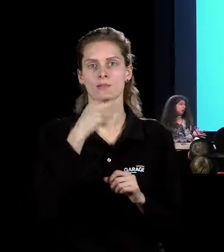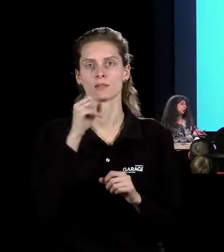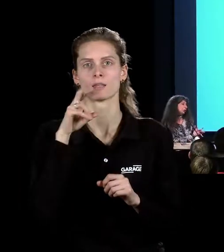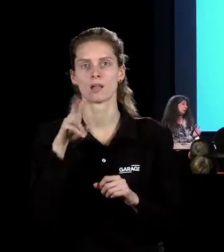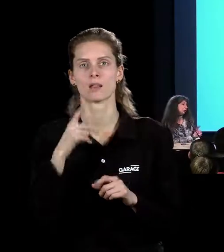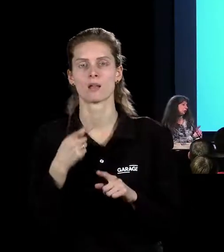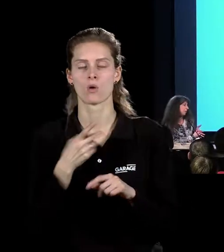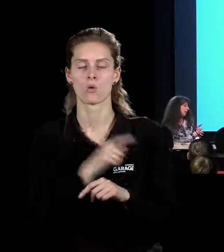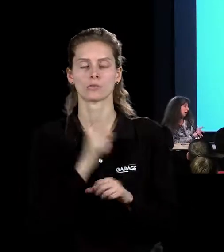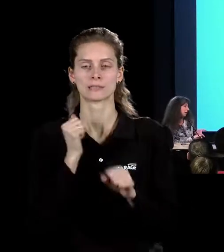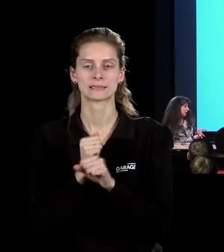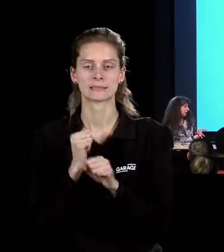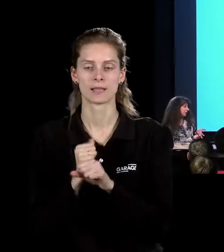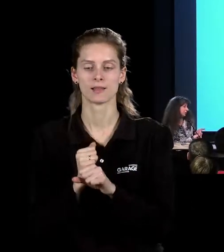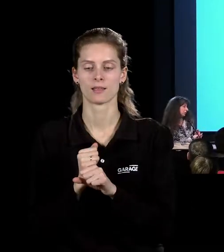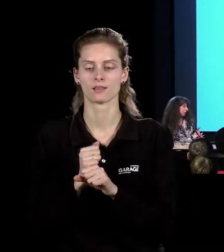которое он создает из